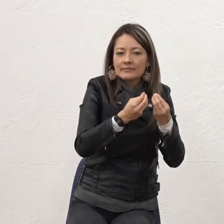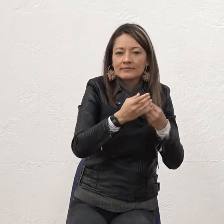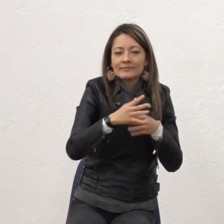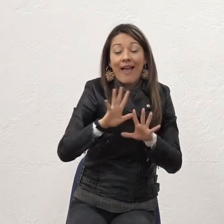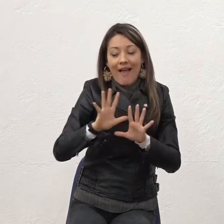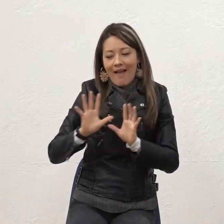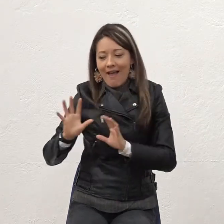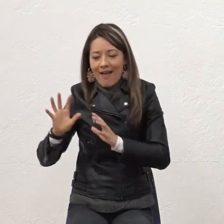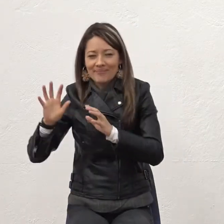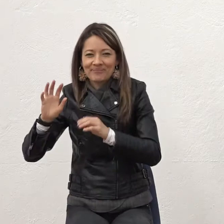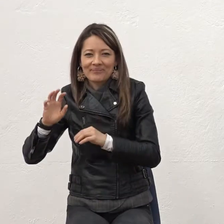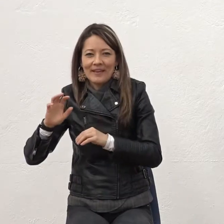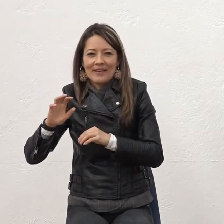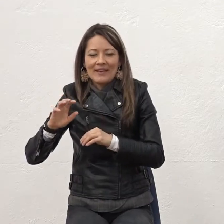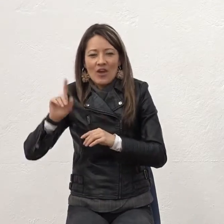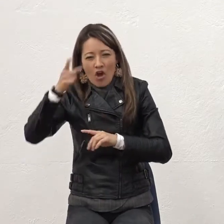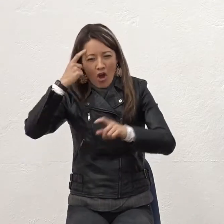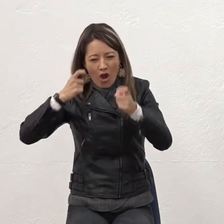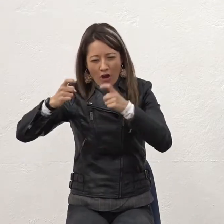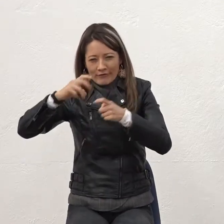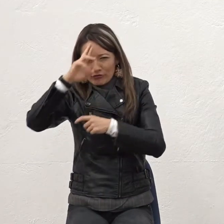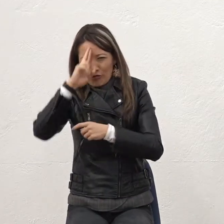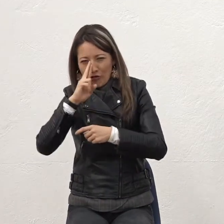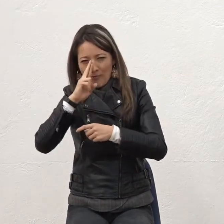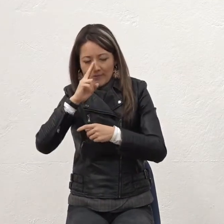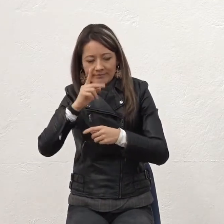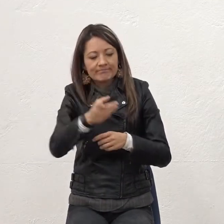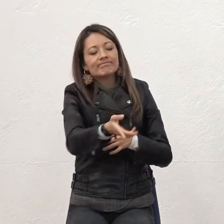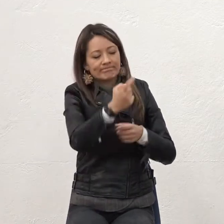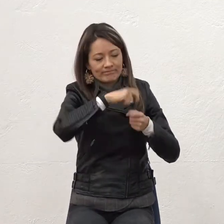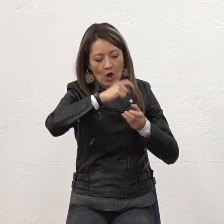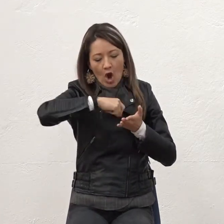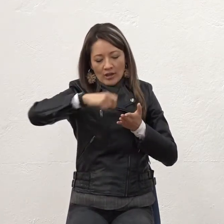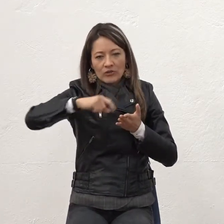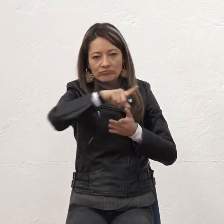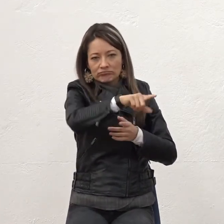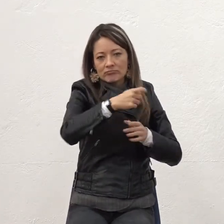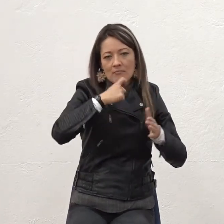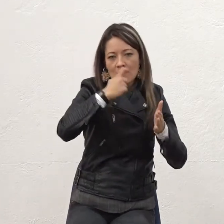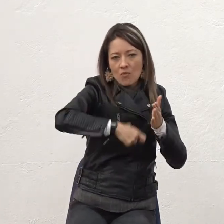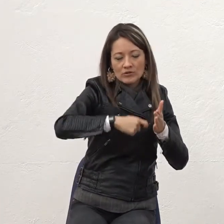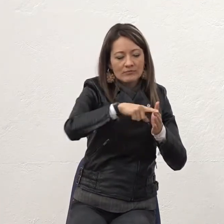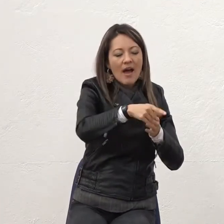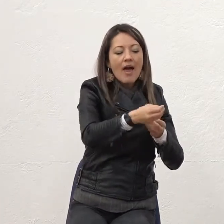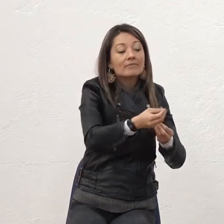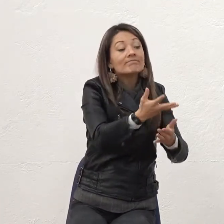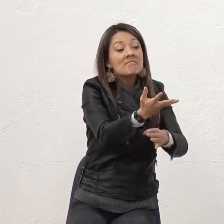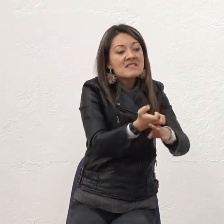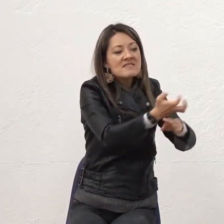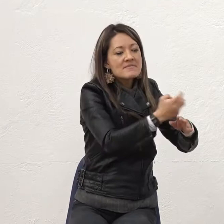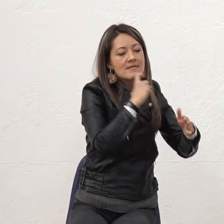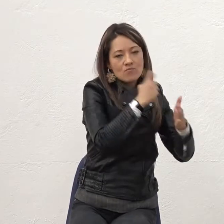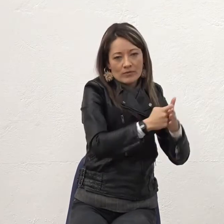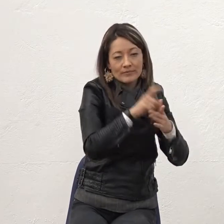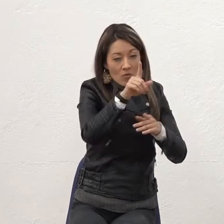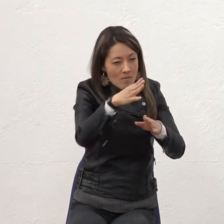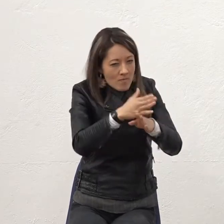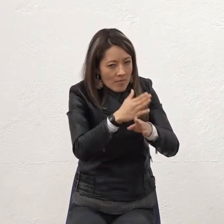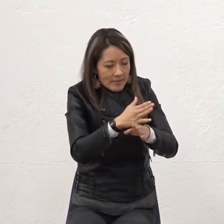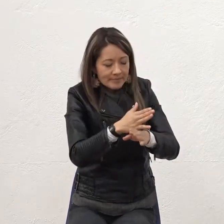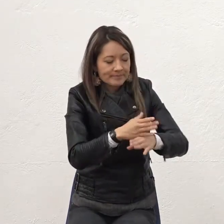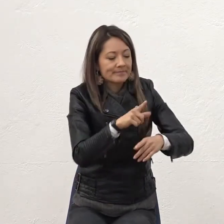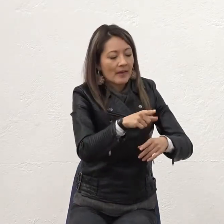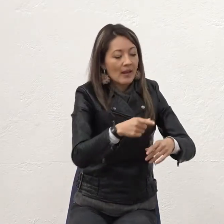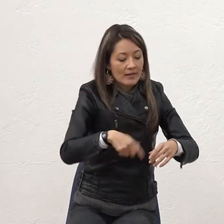contratado ¿para qué? Para cobrar los impuestos. ¿Cuál era el problema? que ellos cobraban más de lo